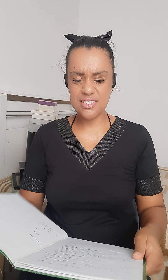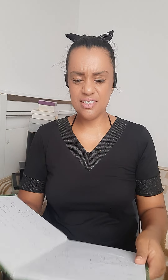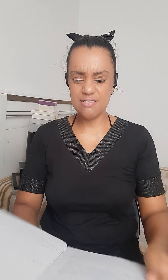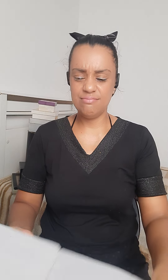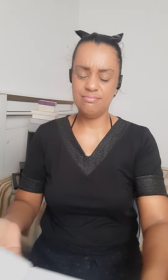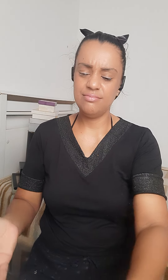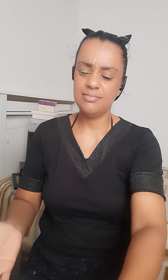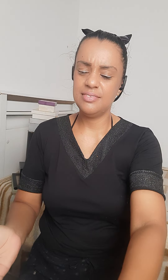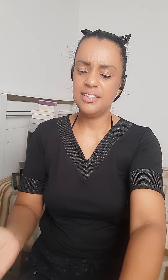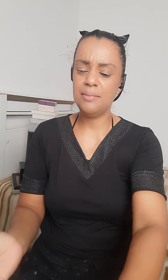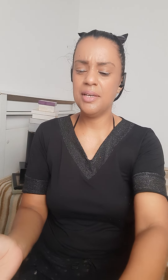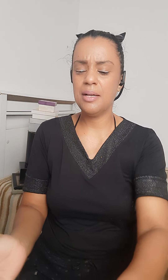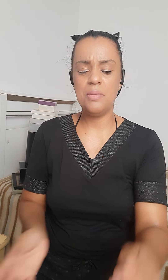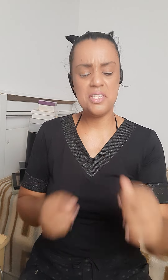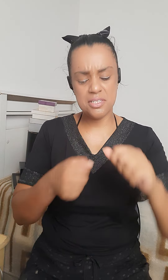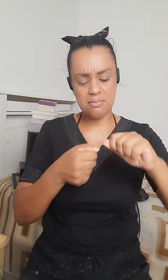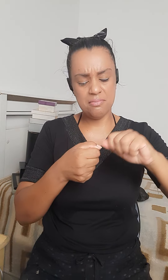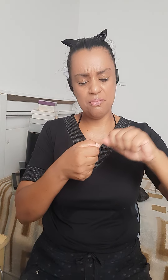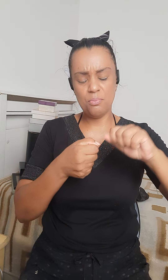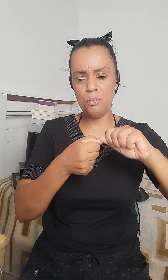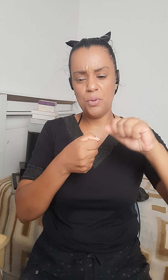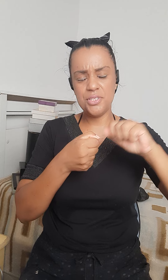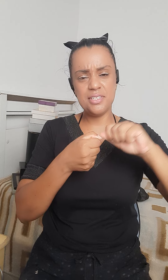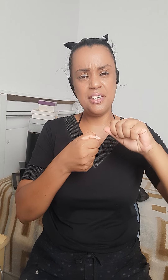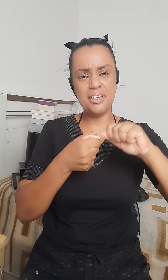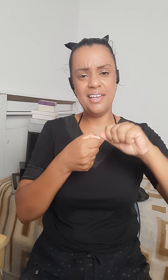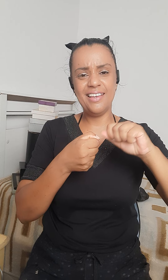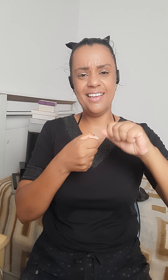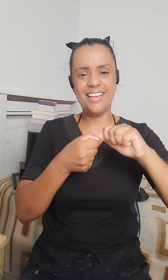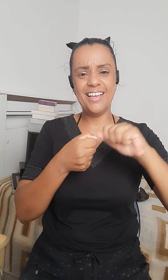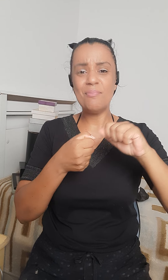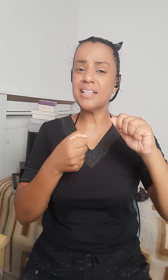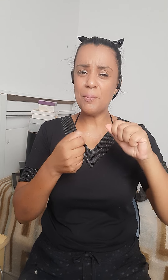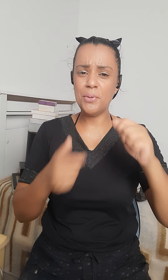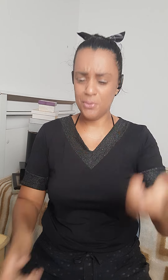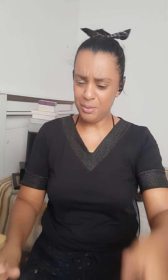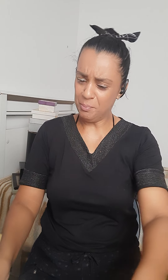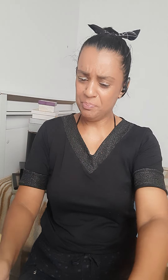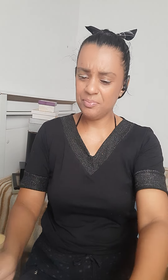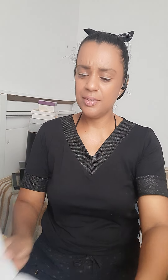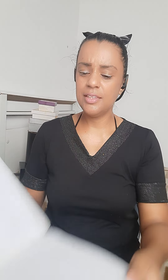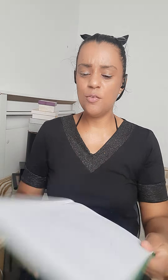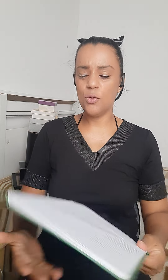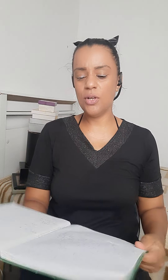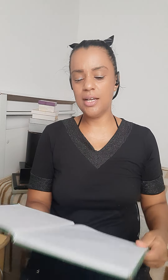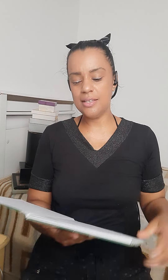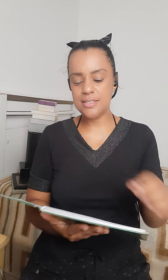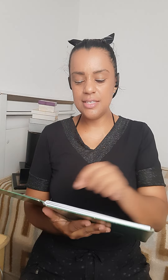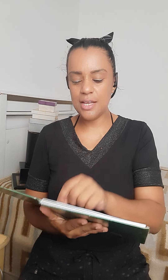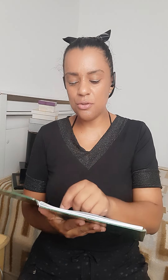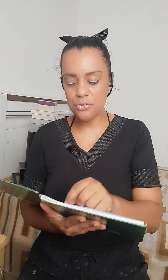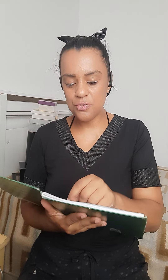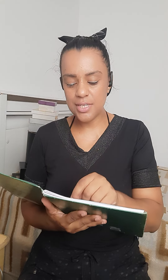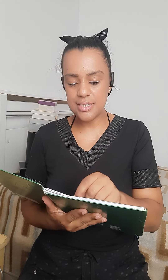fazer, na minha cabeça, pode ser matar piolho. Então, eu vou colocar sinal de